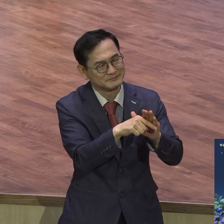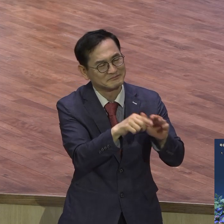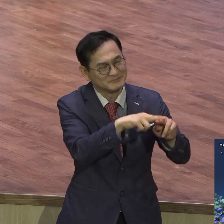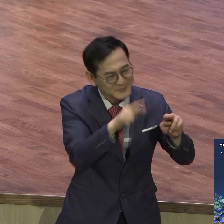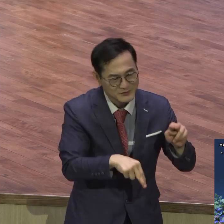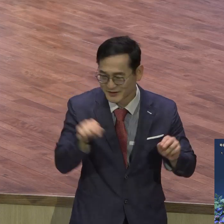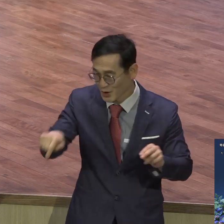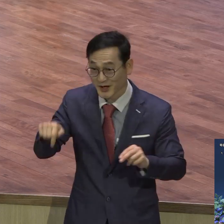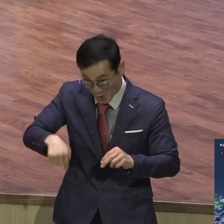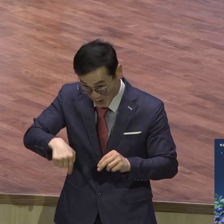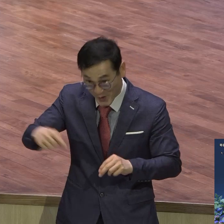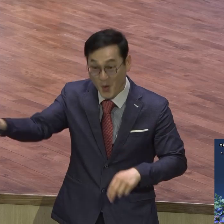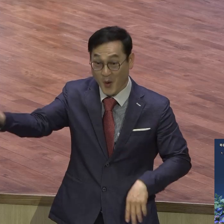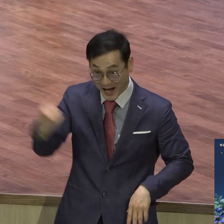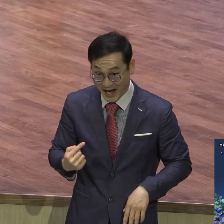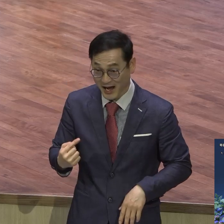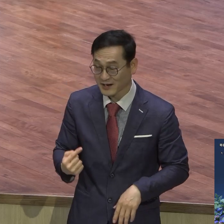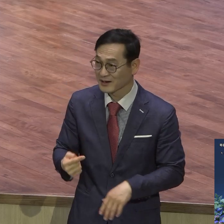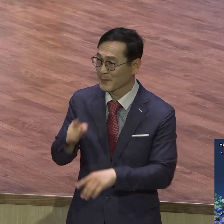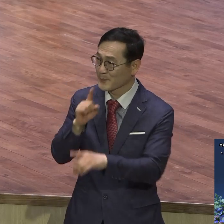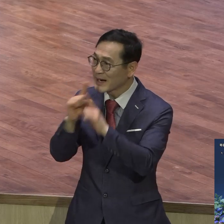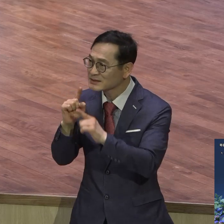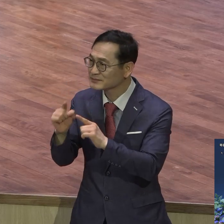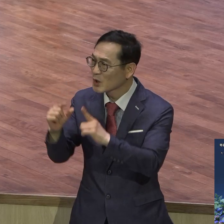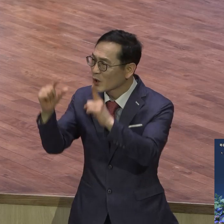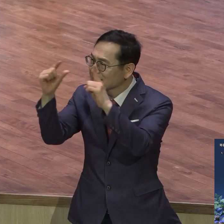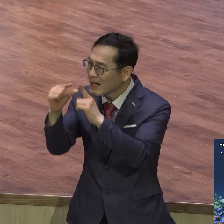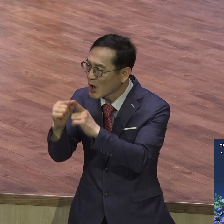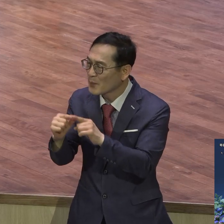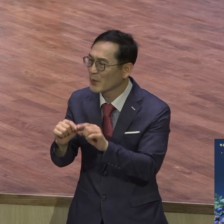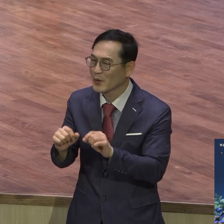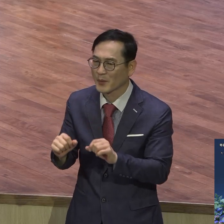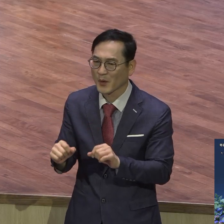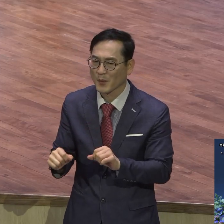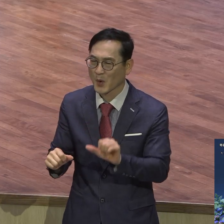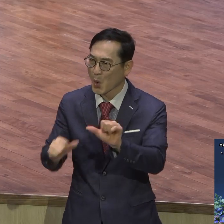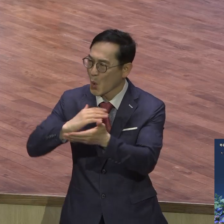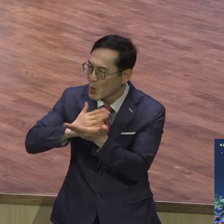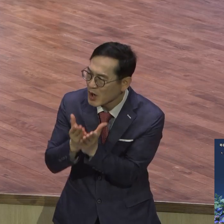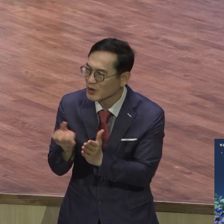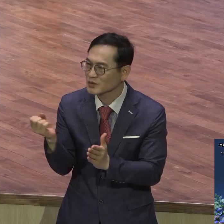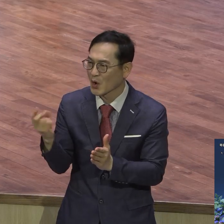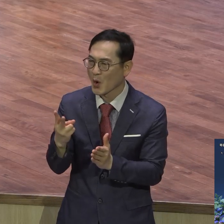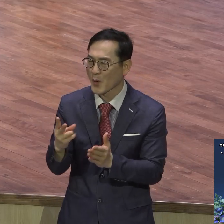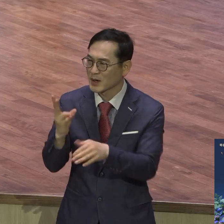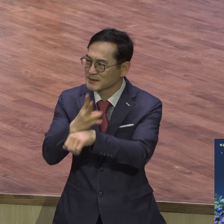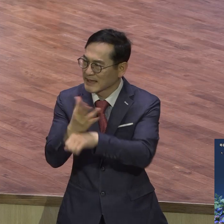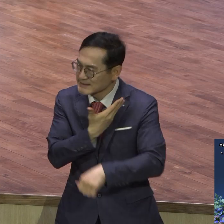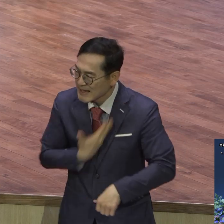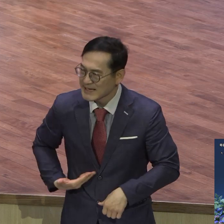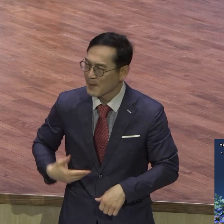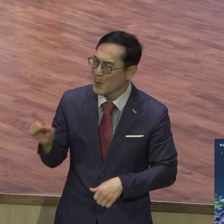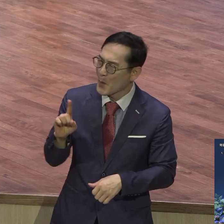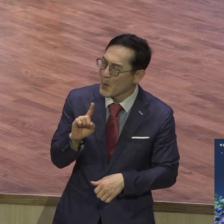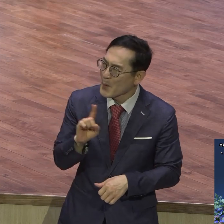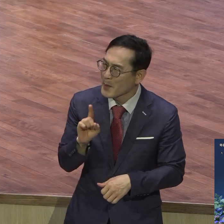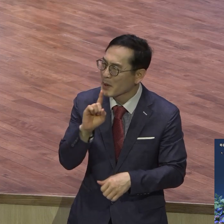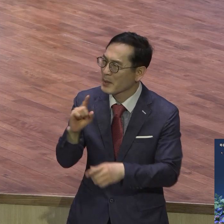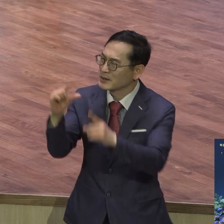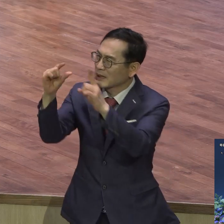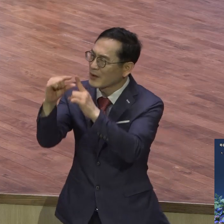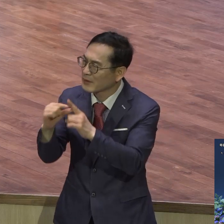순서라든가 용어라든가 이 모든 시스템 막 훈련이라든가 이런 거 보면서 고정관념이 이상하다 이 교회가